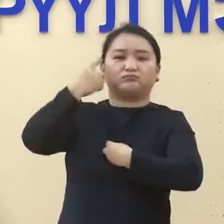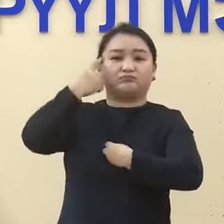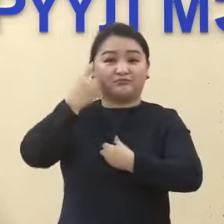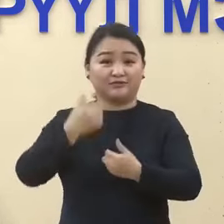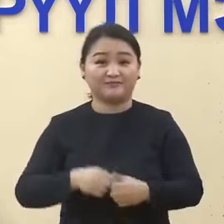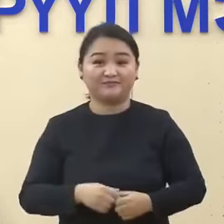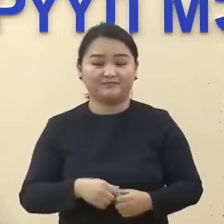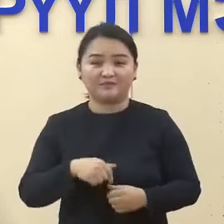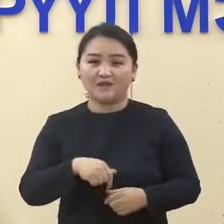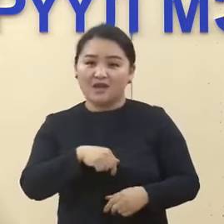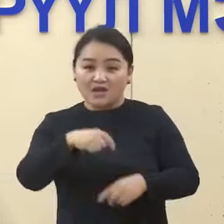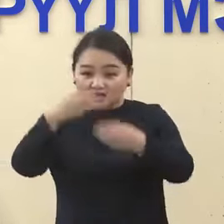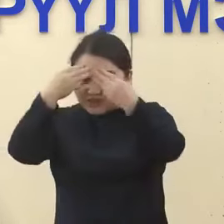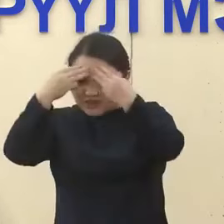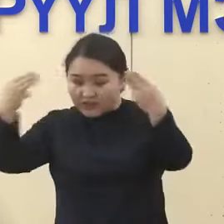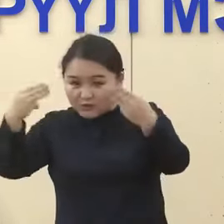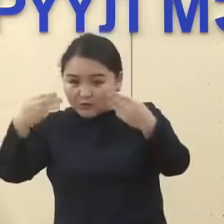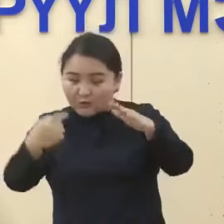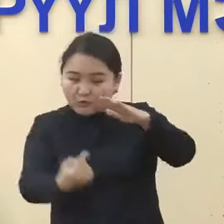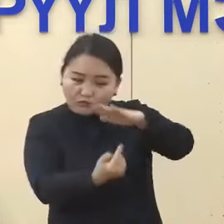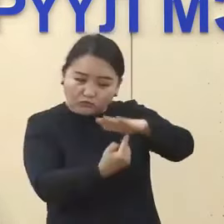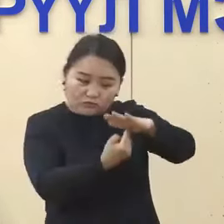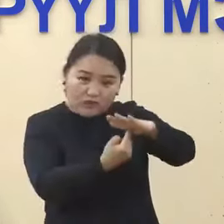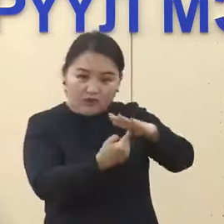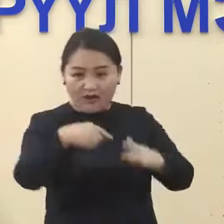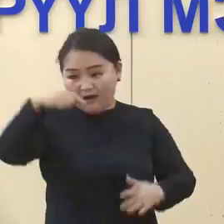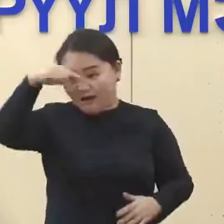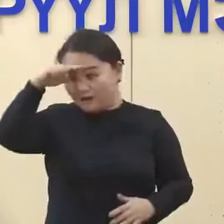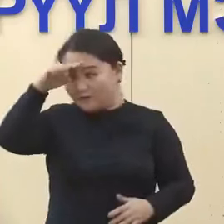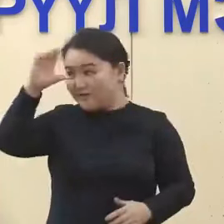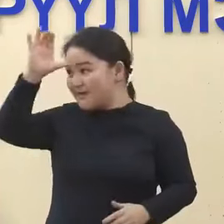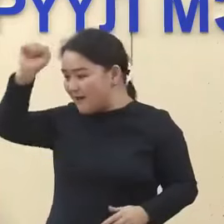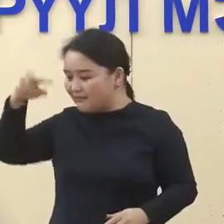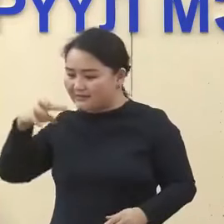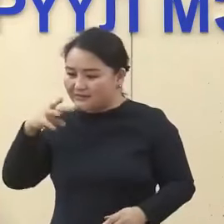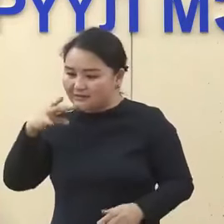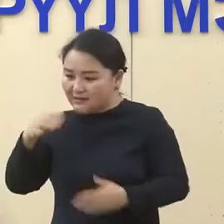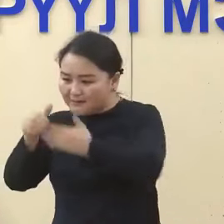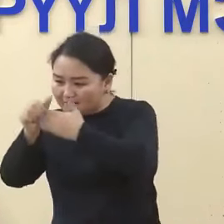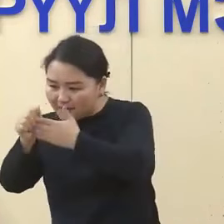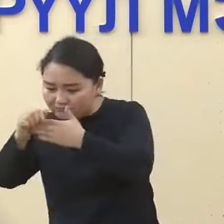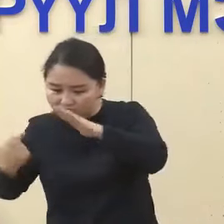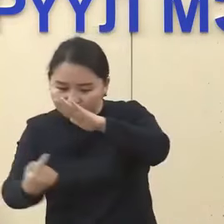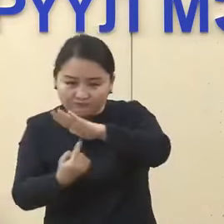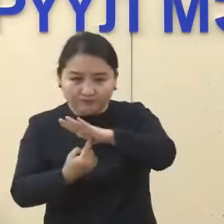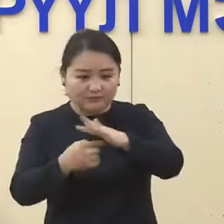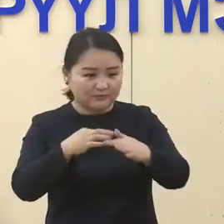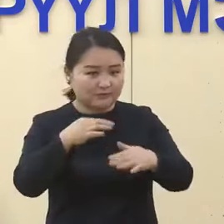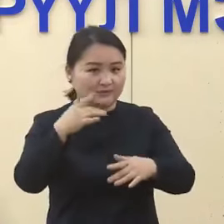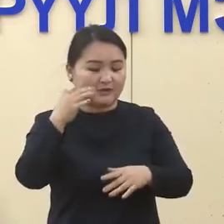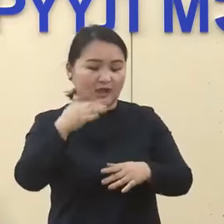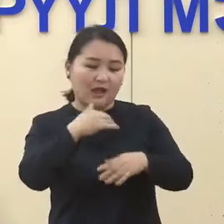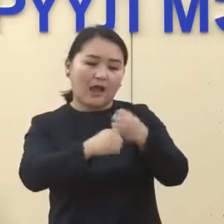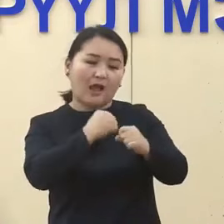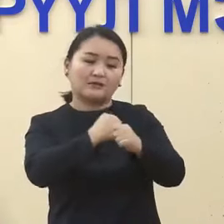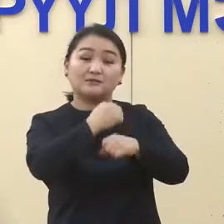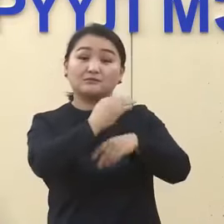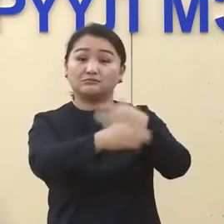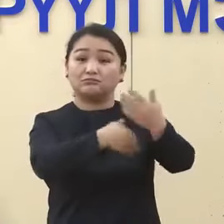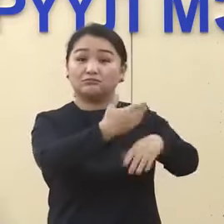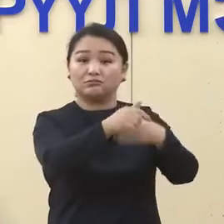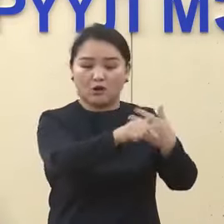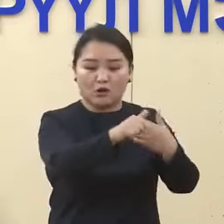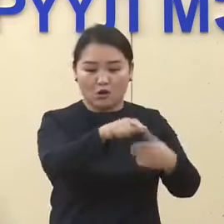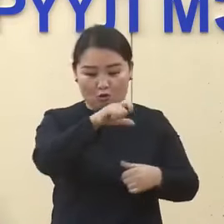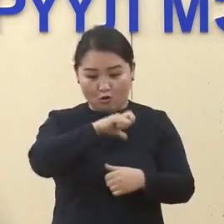ухааны үндэстэйгээр эрүүл мэндийн яам бол байн одоо нотлогоонд суурилсан арга хэмжээг бол авдаг. Ингэхдээ өөрийн орны эрдэмтэд болон